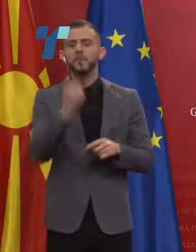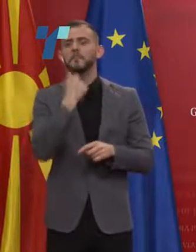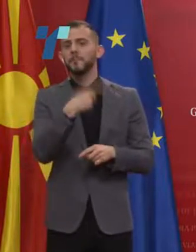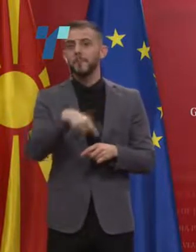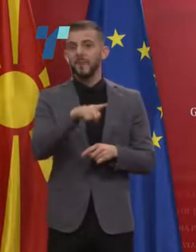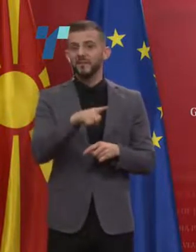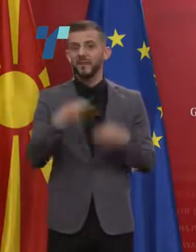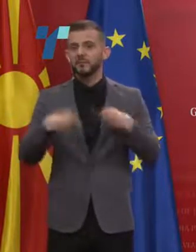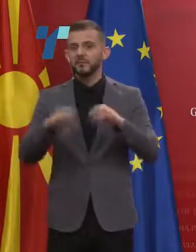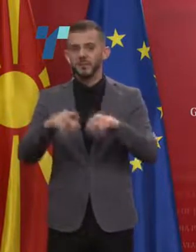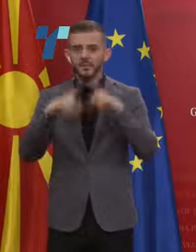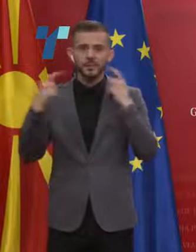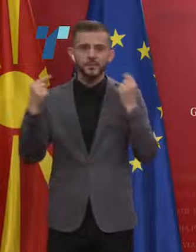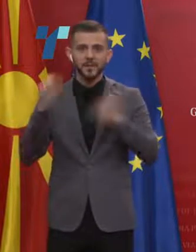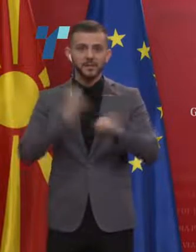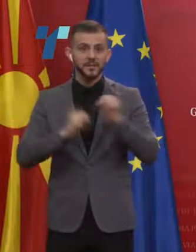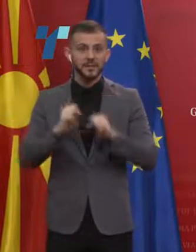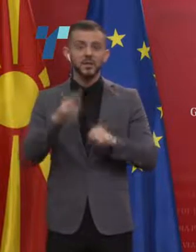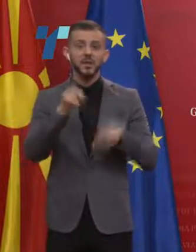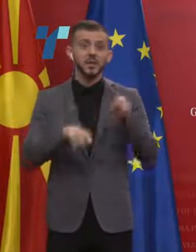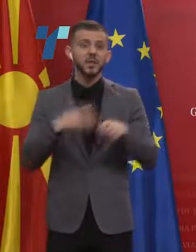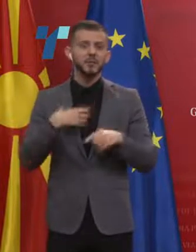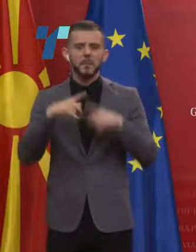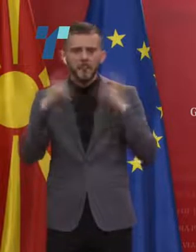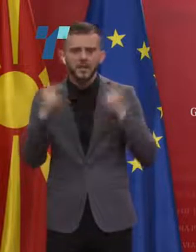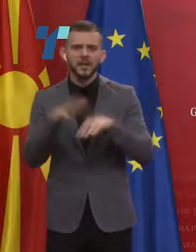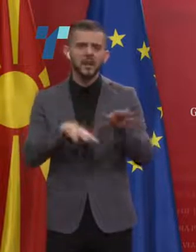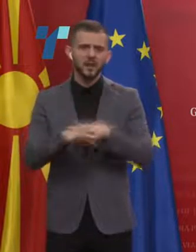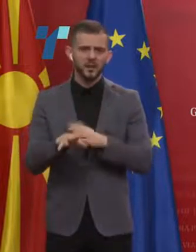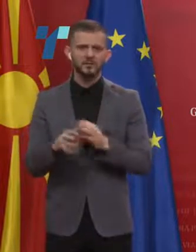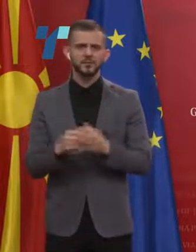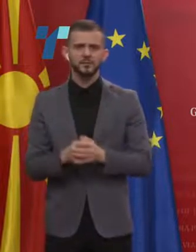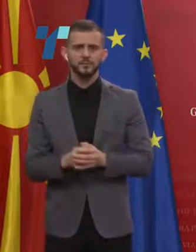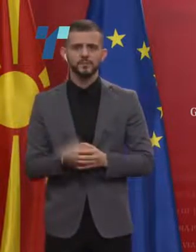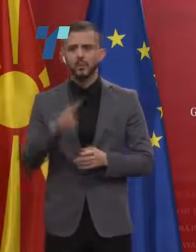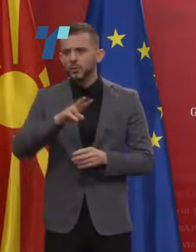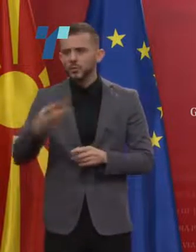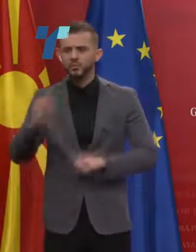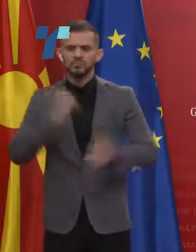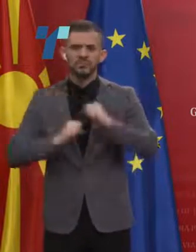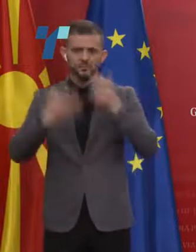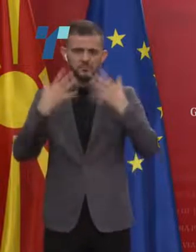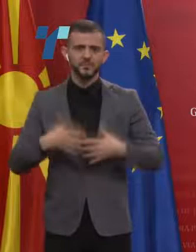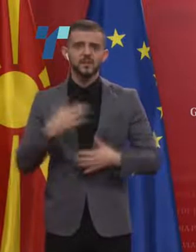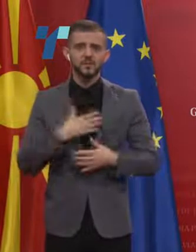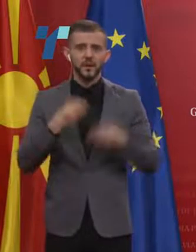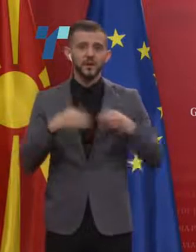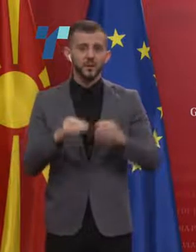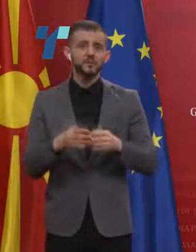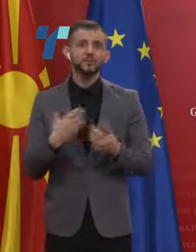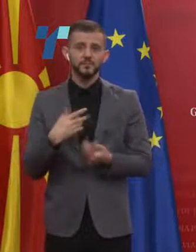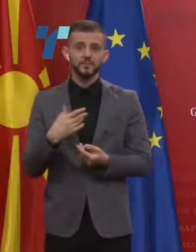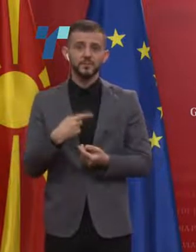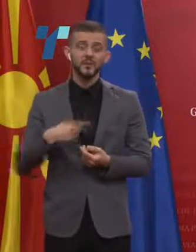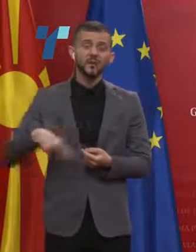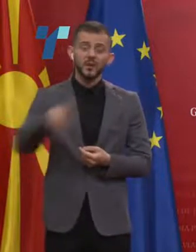нудат одредени производи, во случај може да нудат и маски, и ракавици, и други заштитни средства. Што значи, со еден збор,